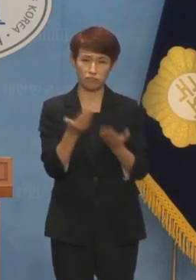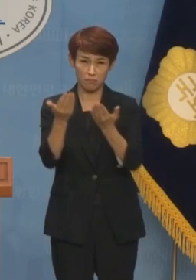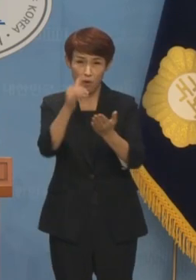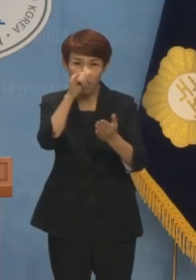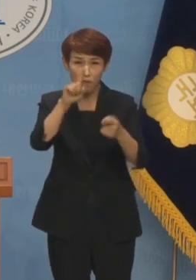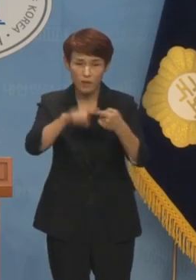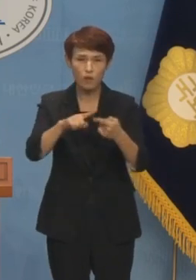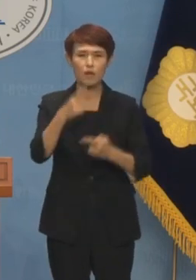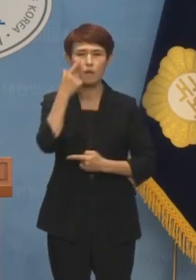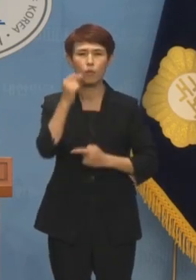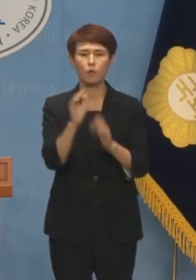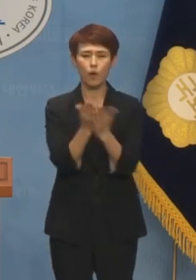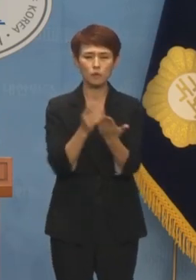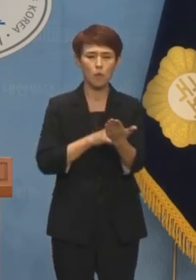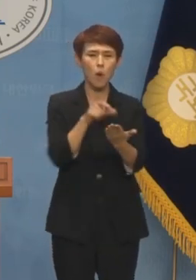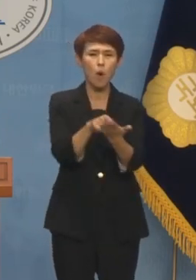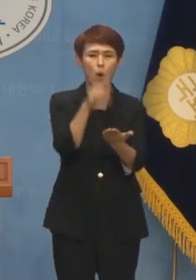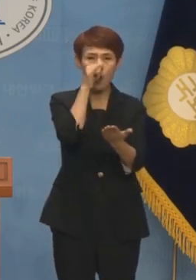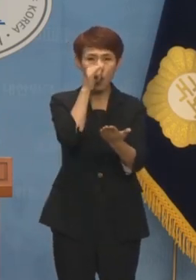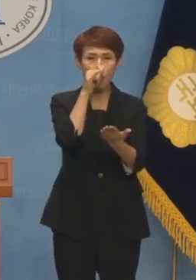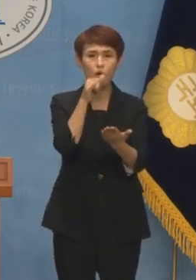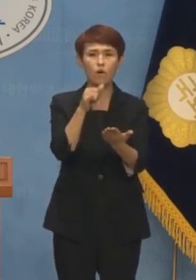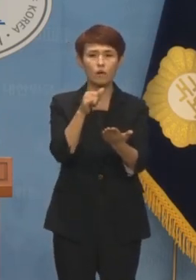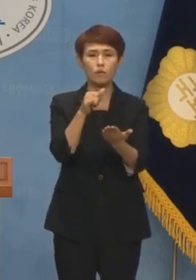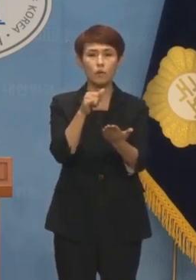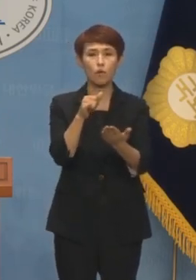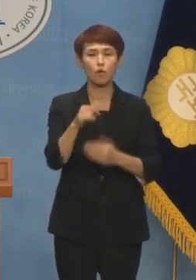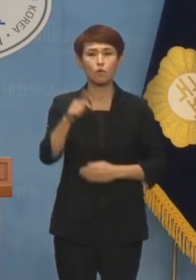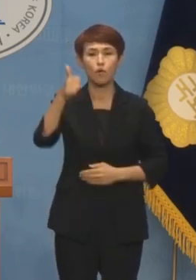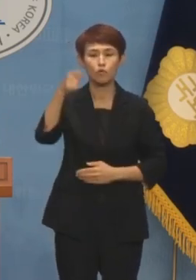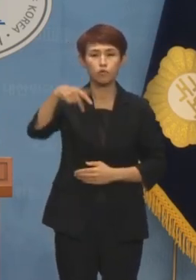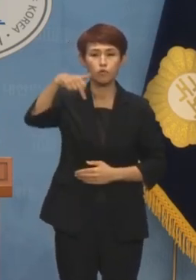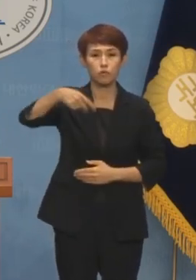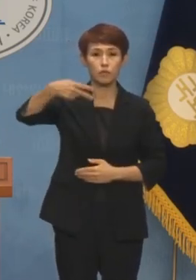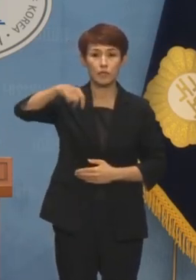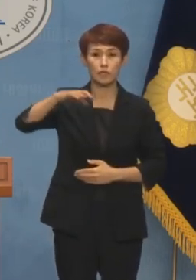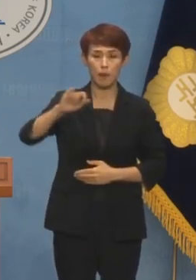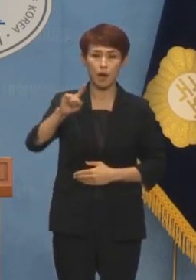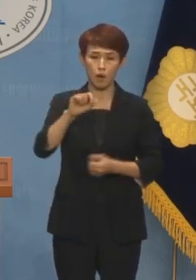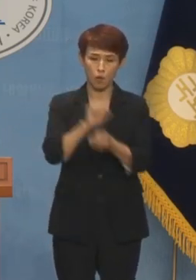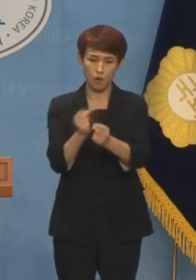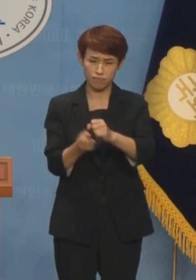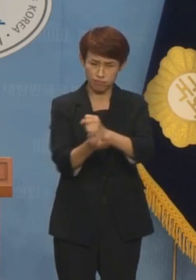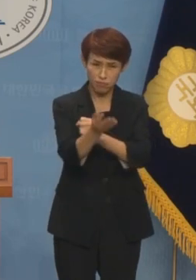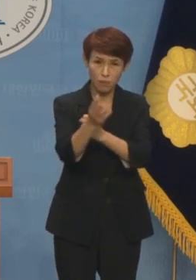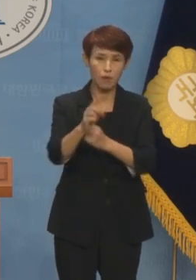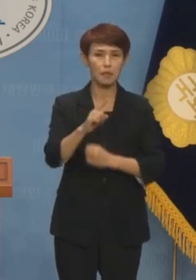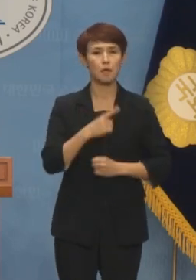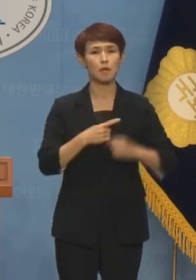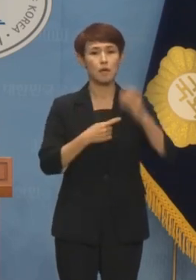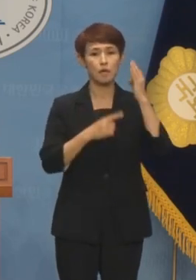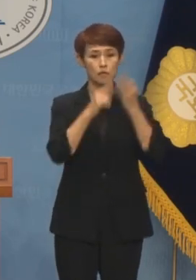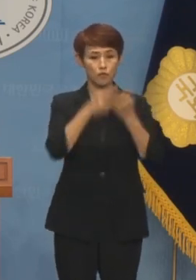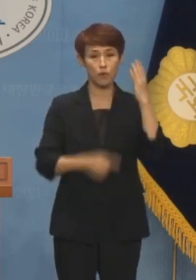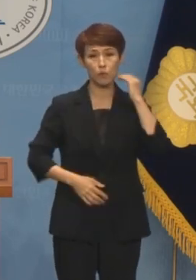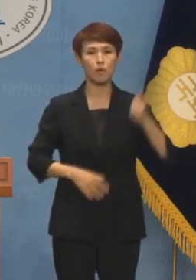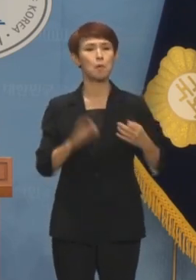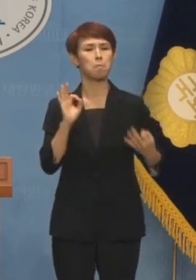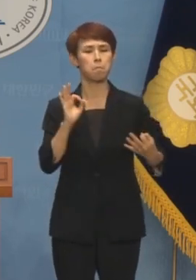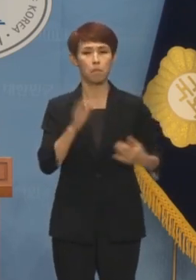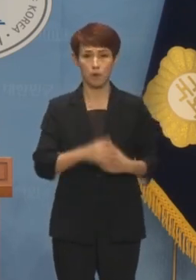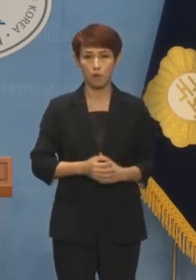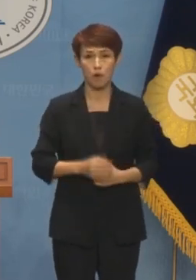대해서도 후쿠시마 오염수 방류에 대해서도 사실상 묵인해 왔습니다.